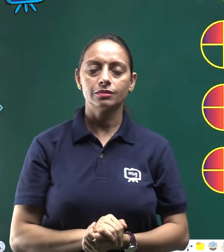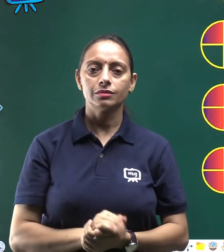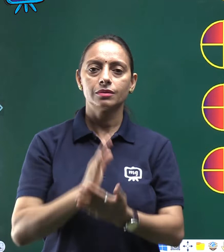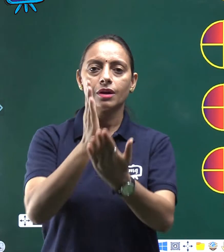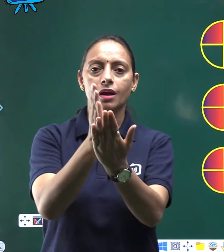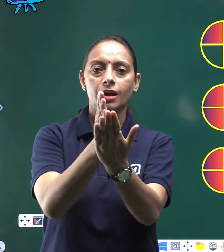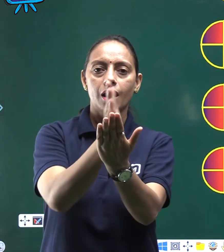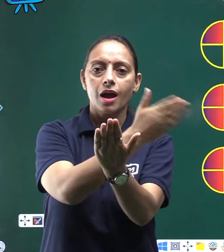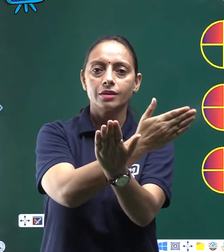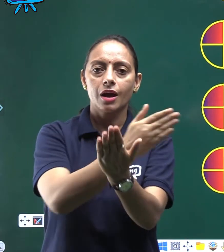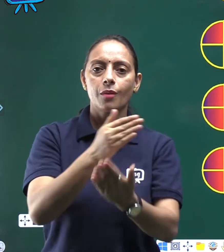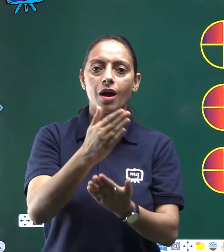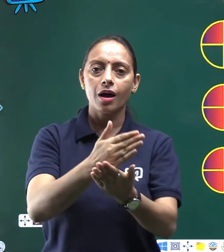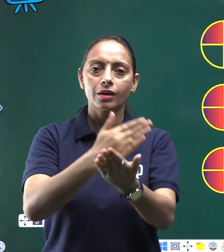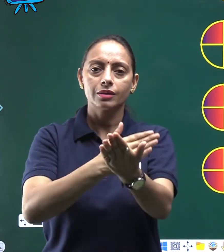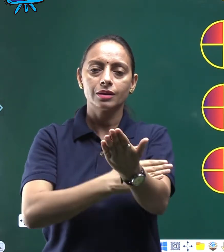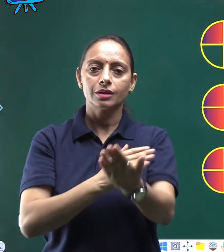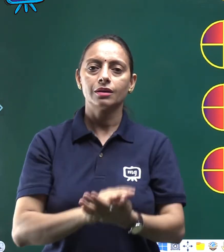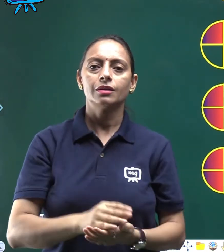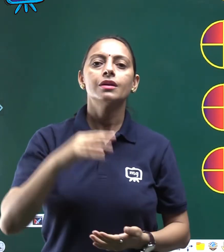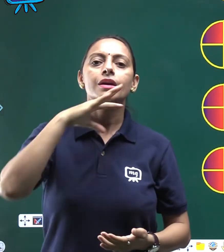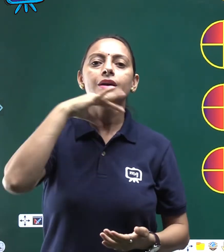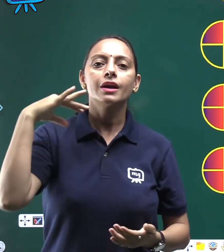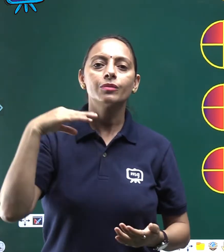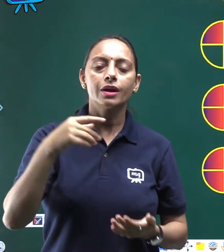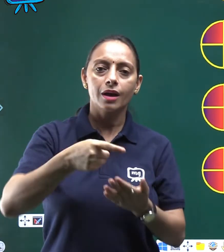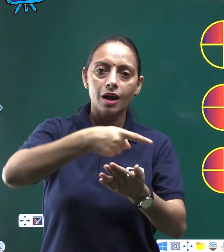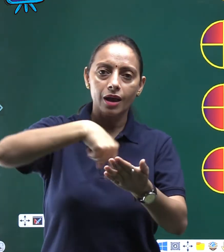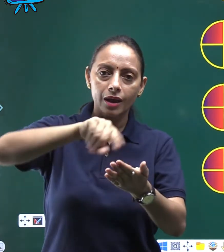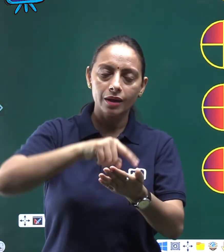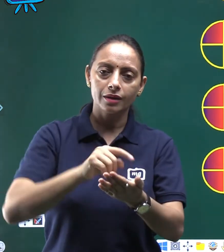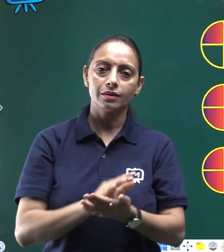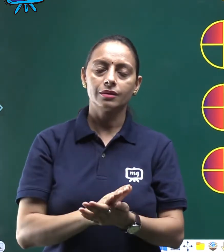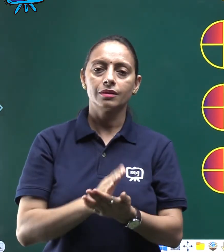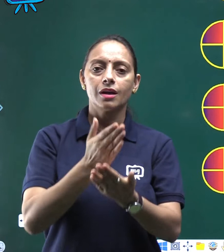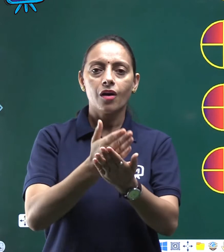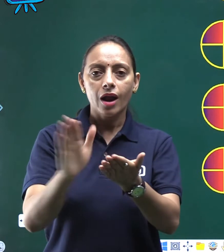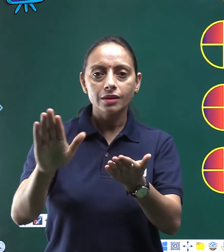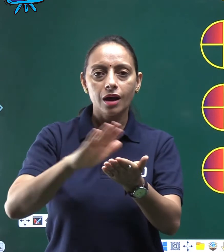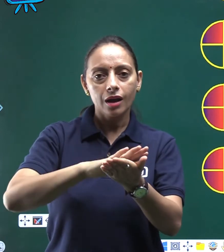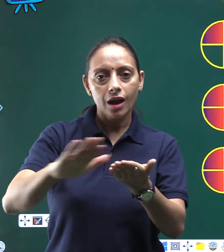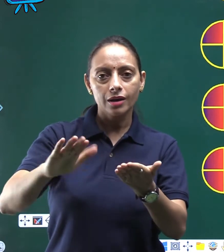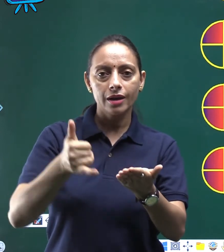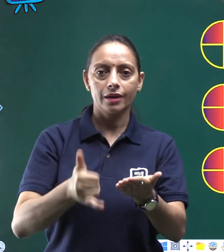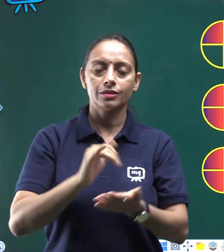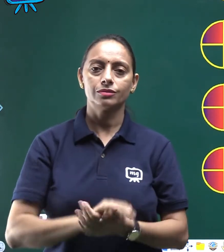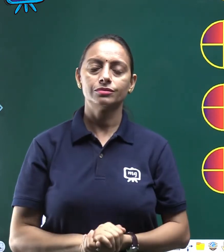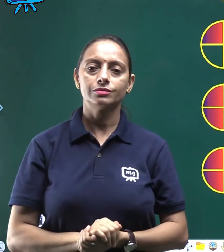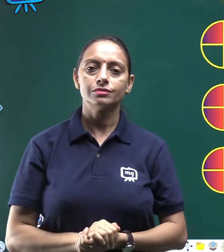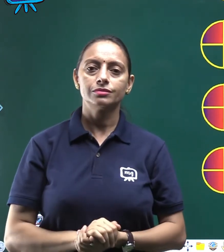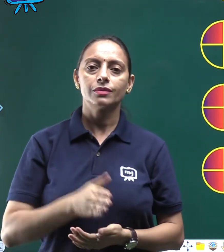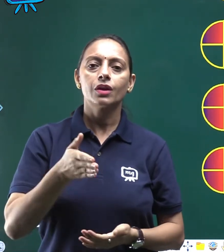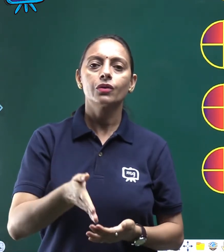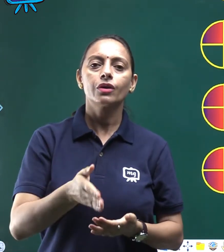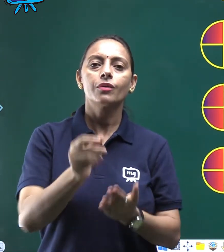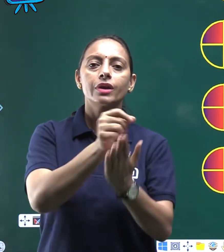उसका आधा भाग रंग बिरंगा है और आधा खाली है, उसको हम